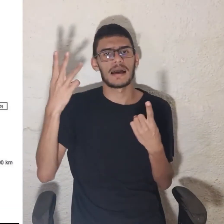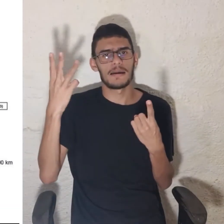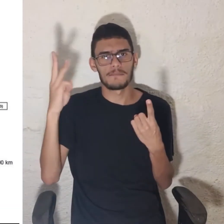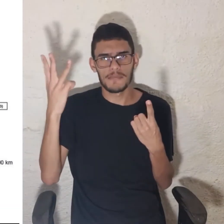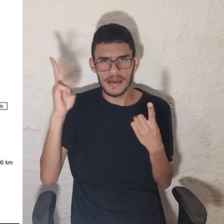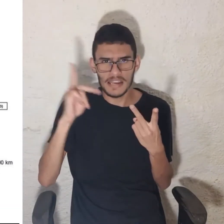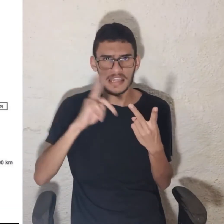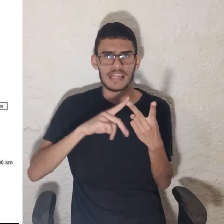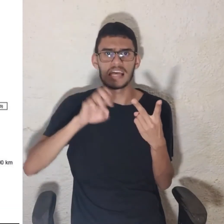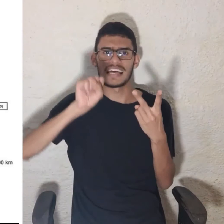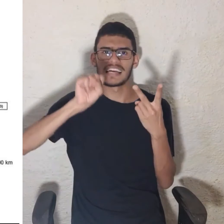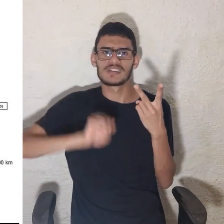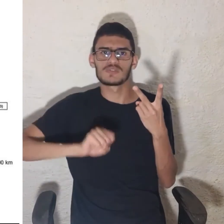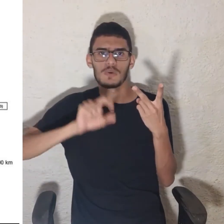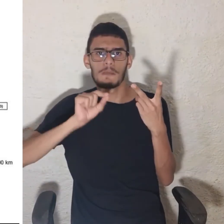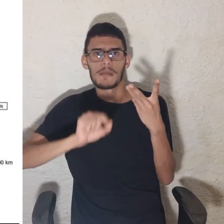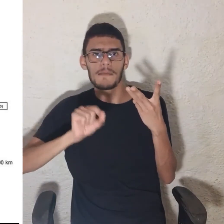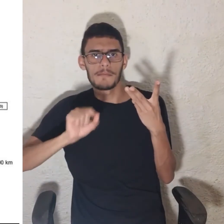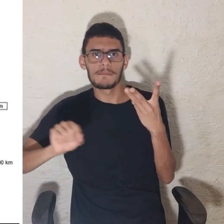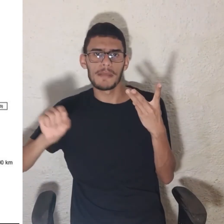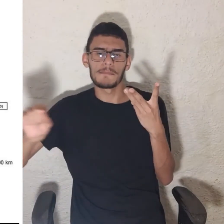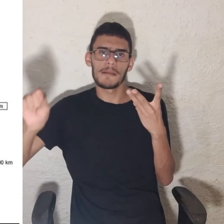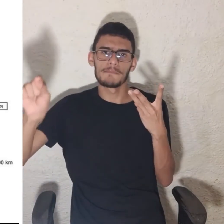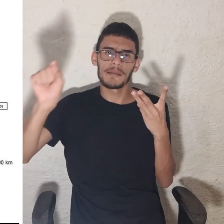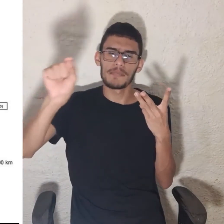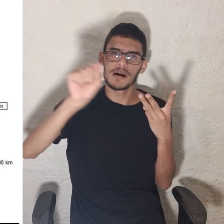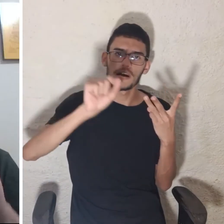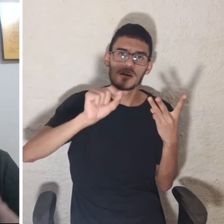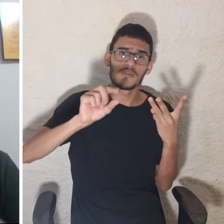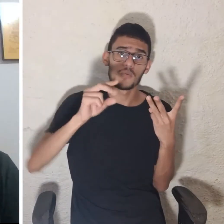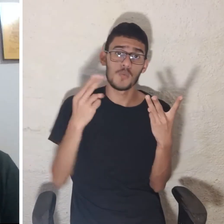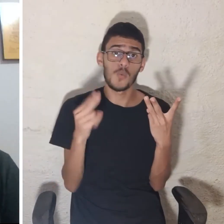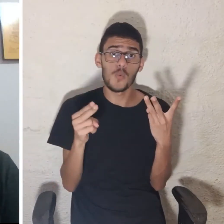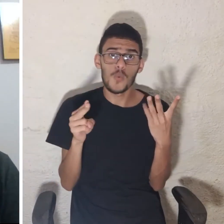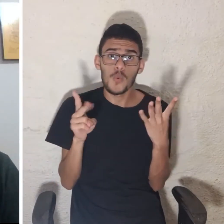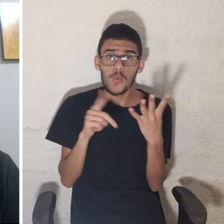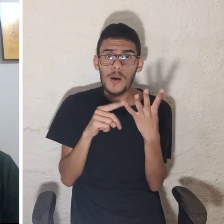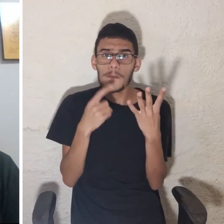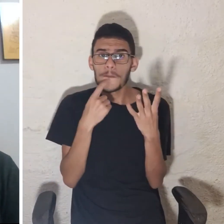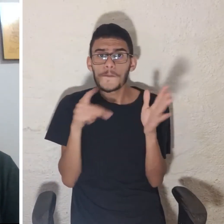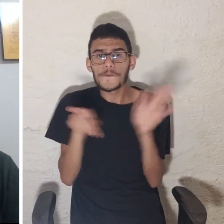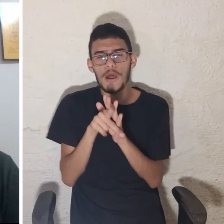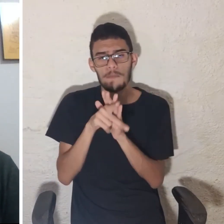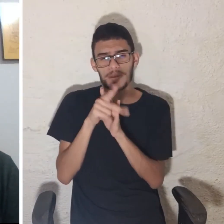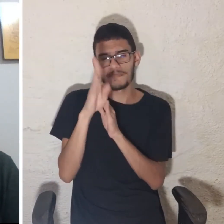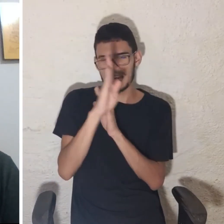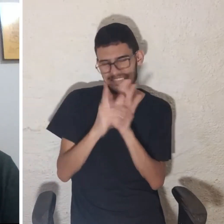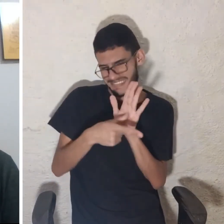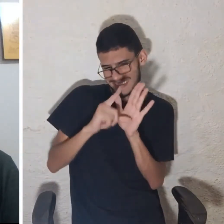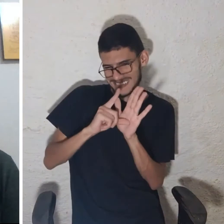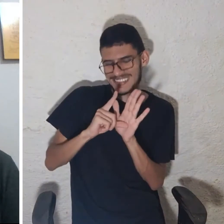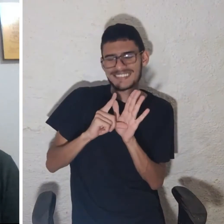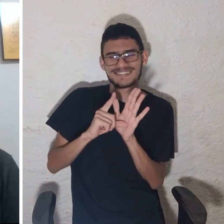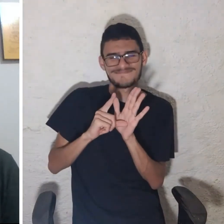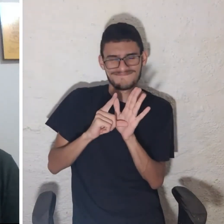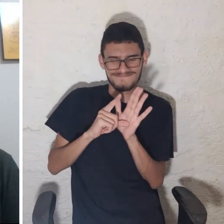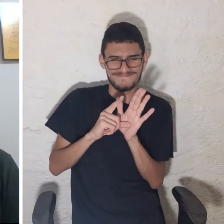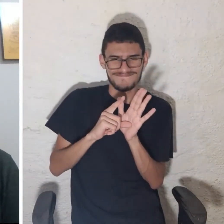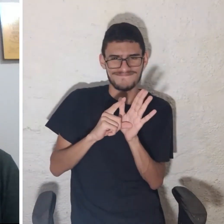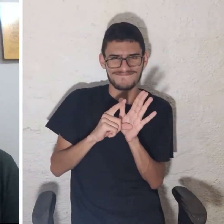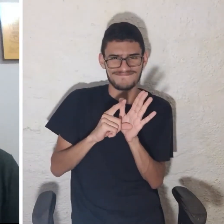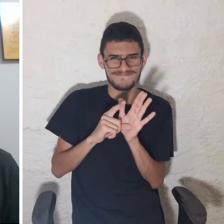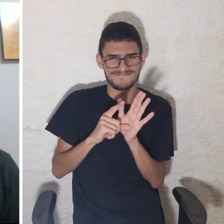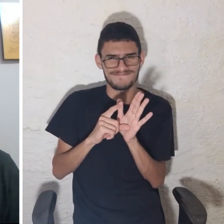no Sul, na chamada Cisplatina, que hoje é o país Uruguai, naquela época pertencia ao Brasil, né?